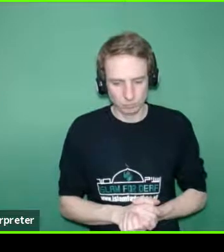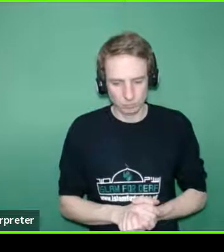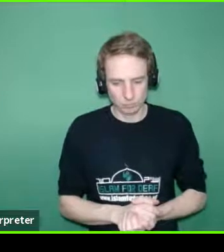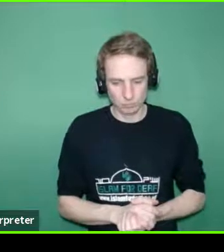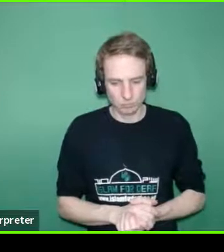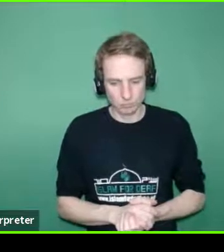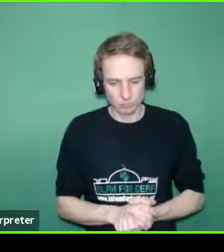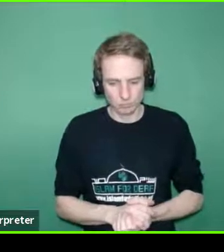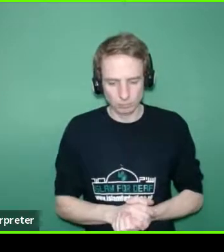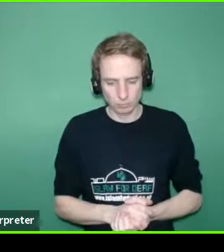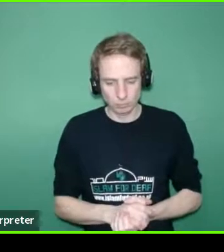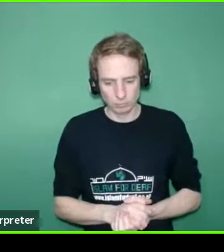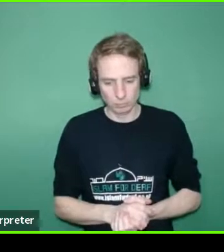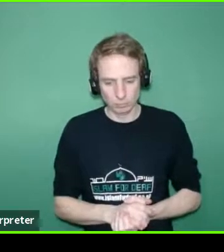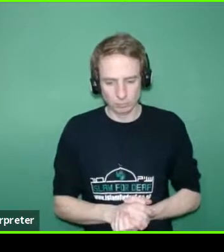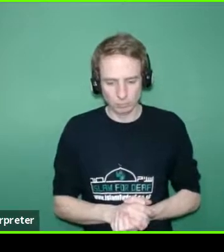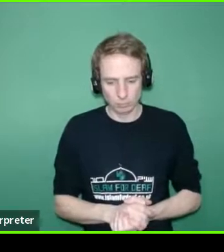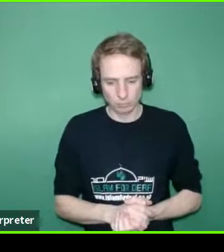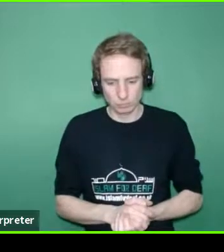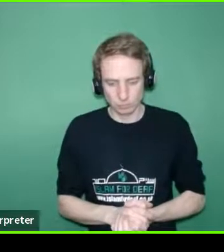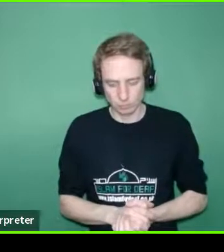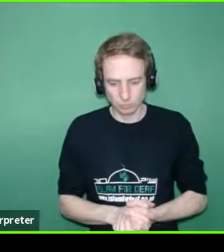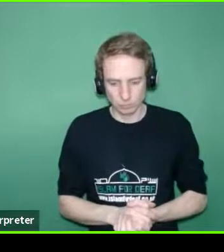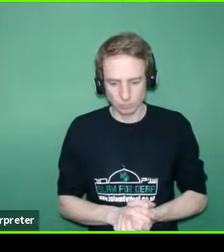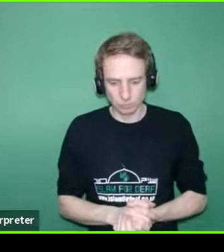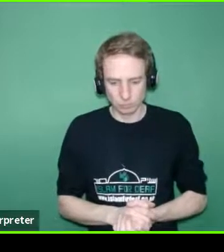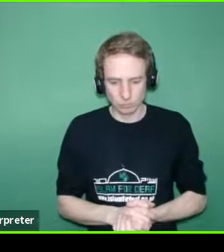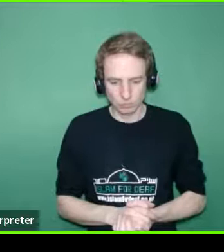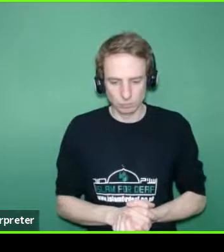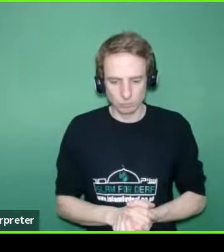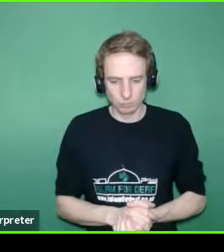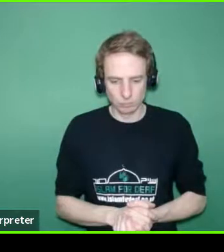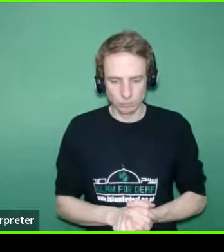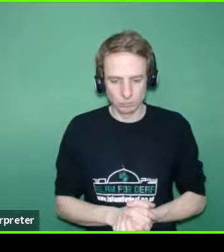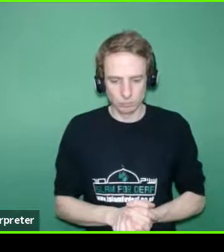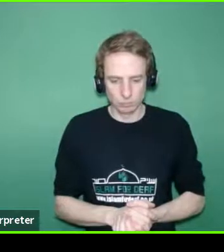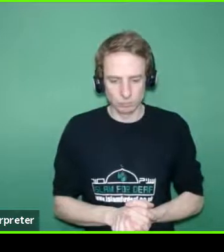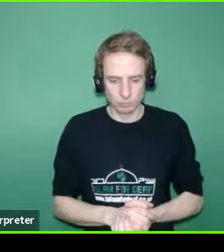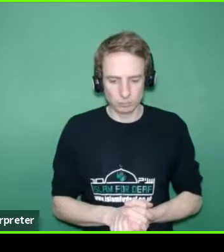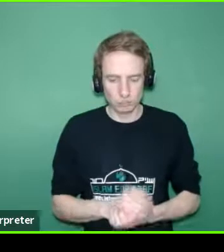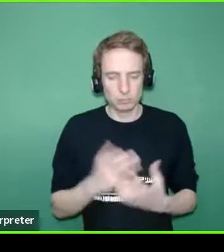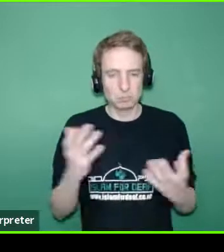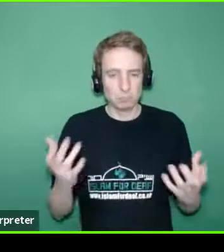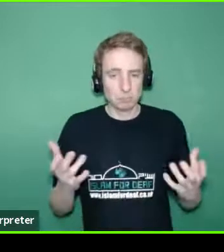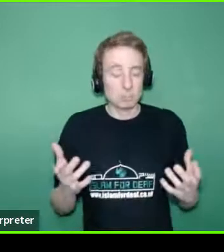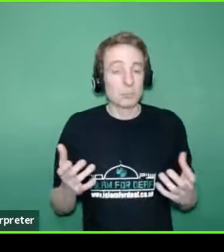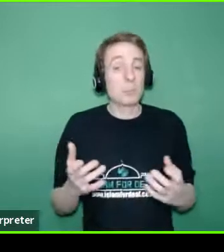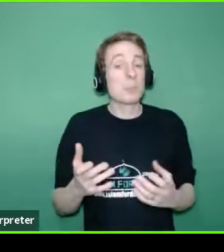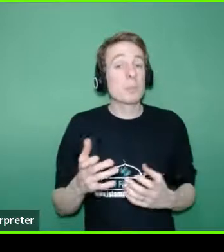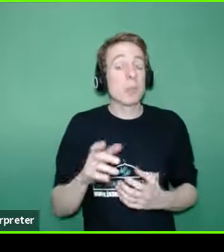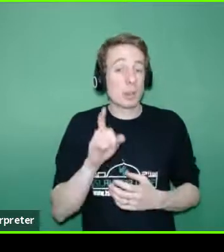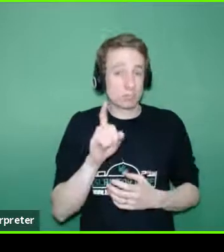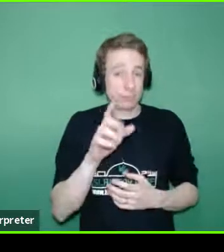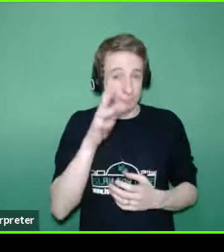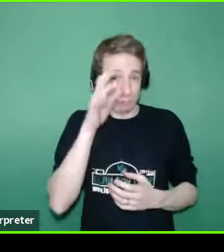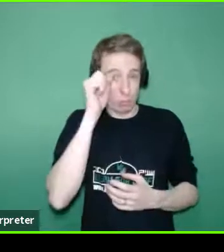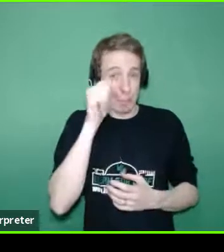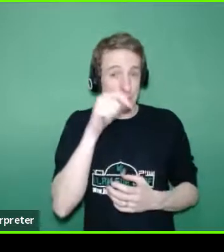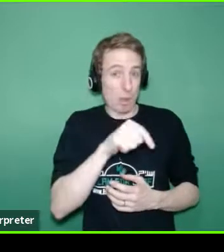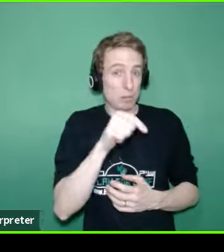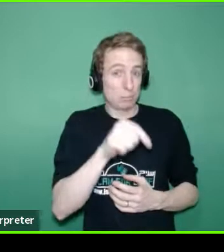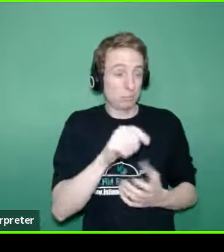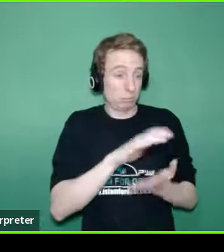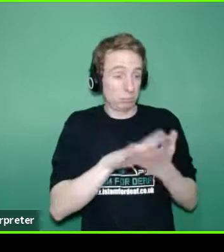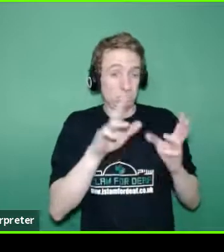الله له جميع ذنوبه. And then it's claimed, because don't forget, this is a narration that's